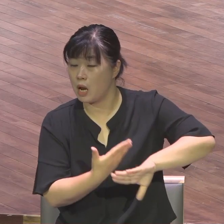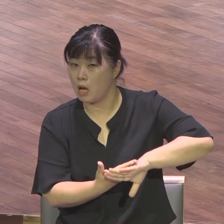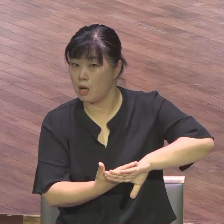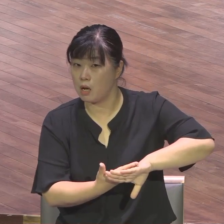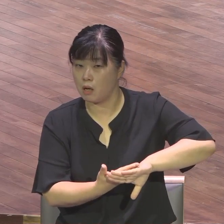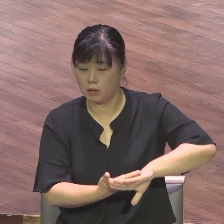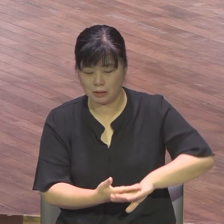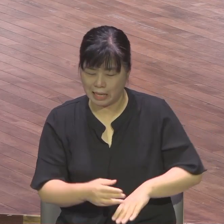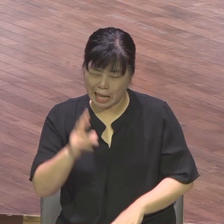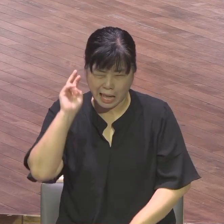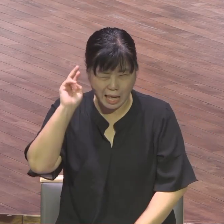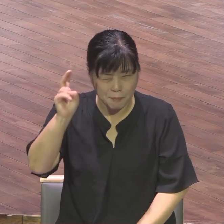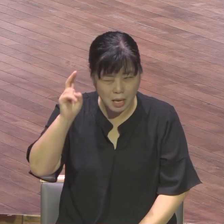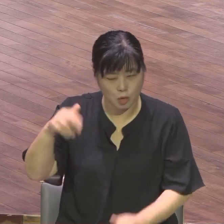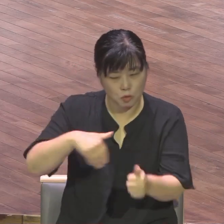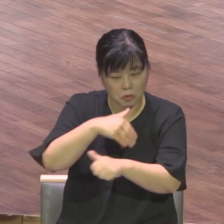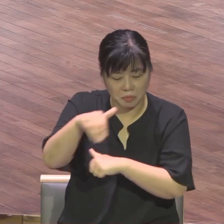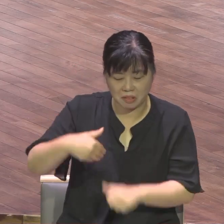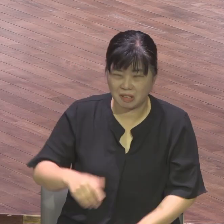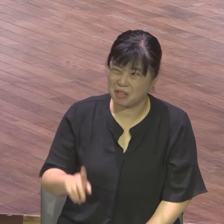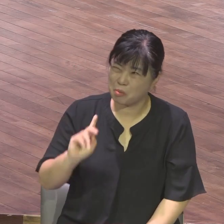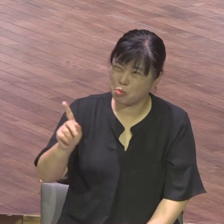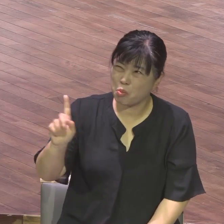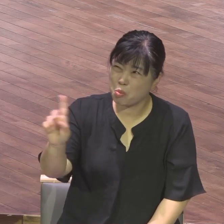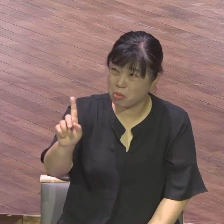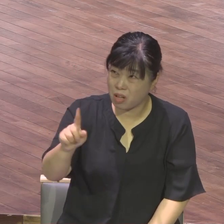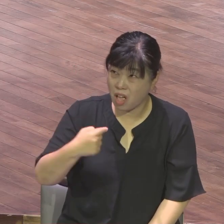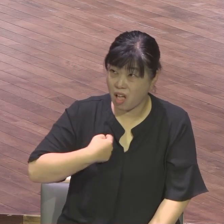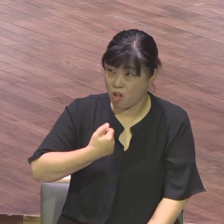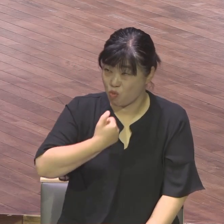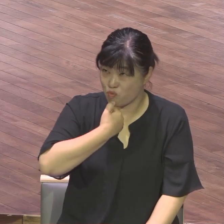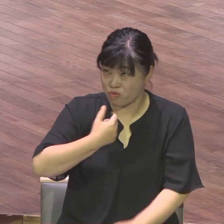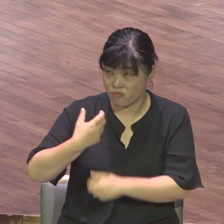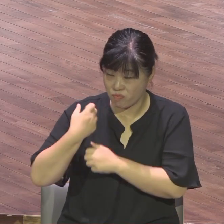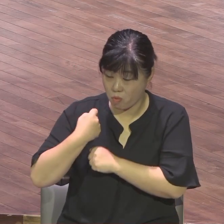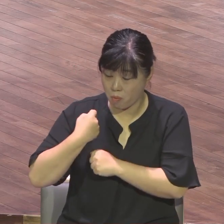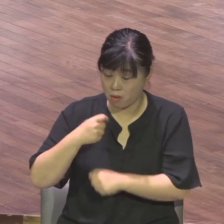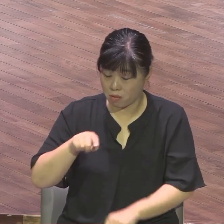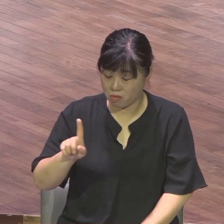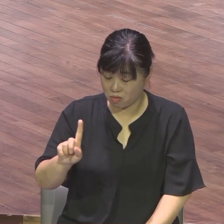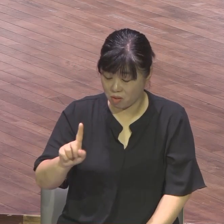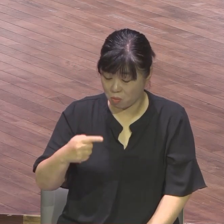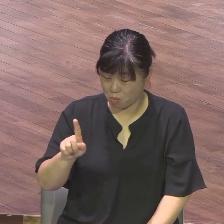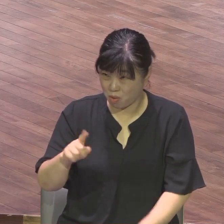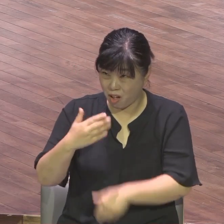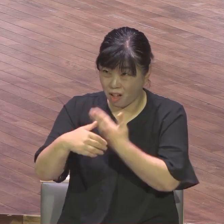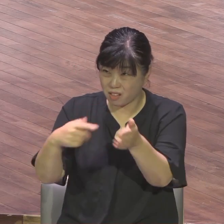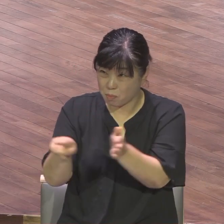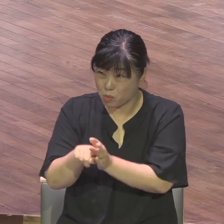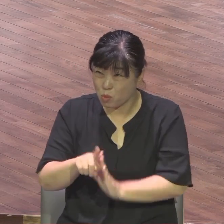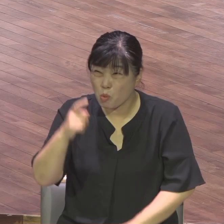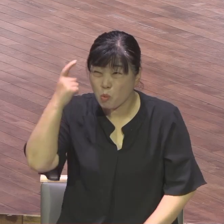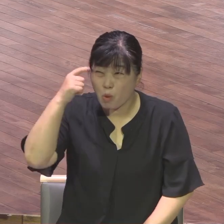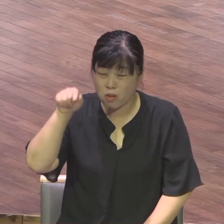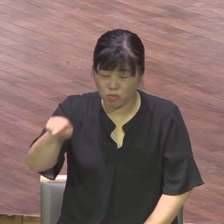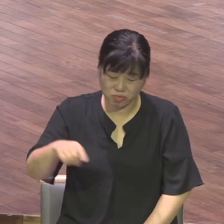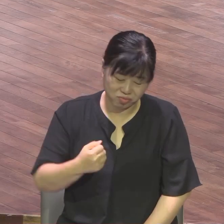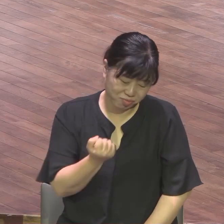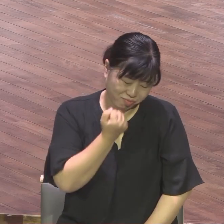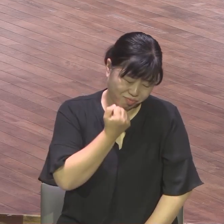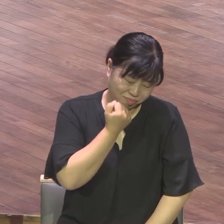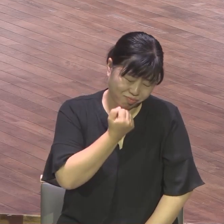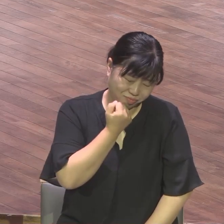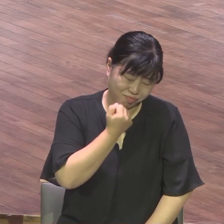로마인이 말이야. 비방도 하고 조롱도 하겠죠. 따돌림도 할 수 있겠죠. 고넬료는 상관없었어요.